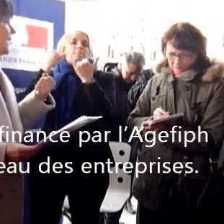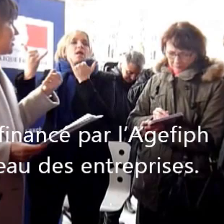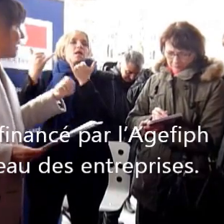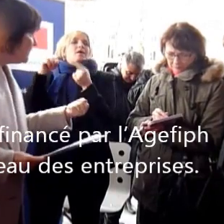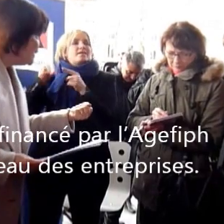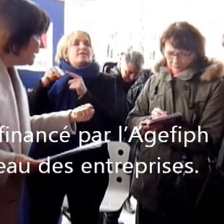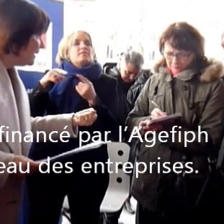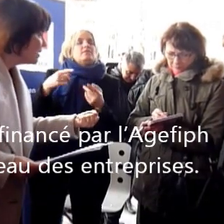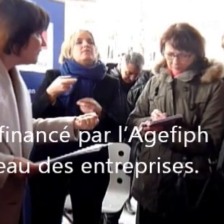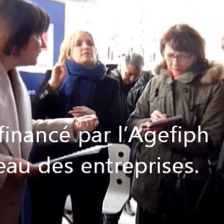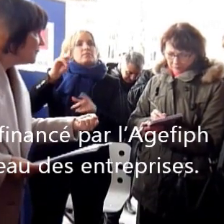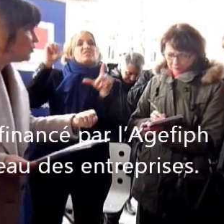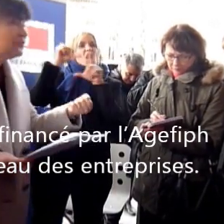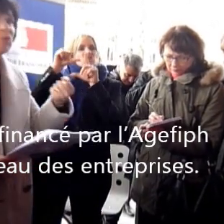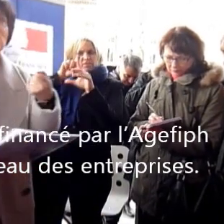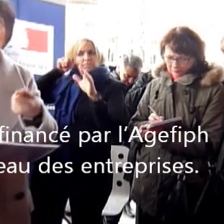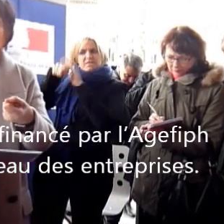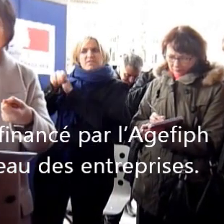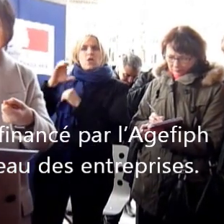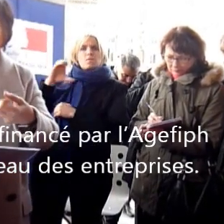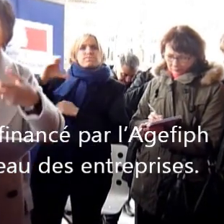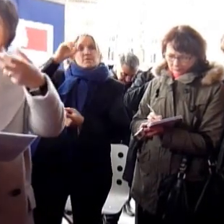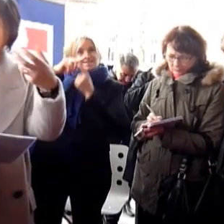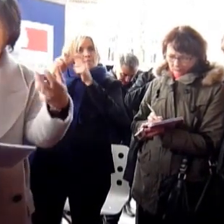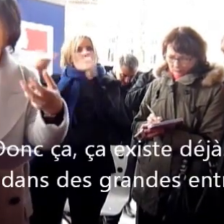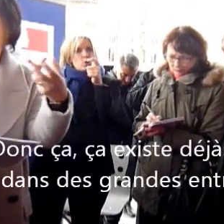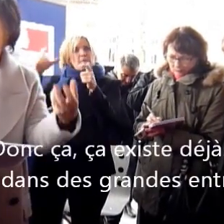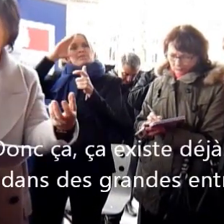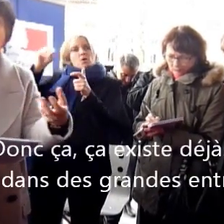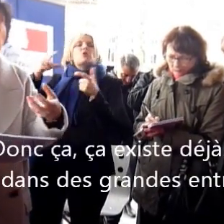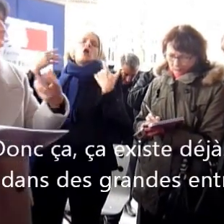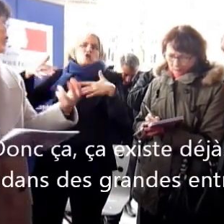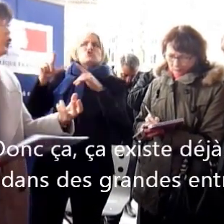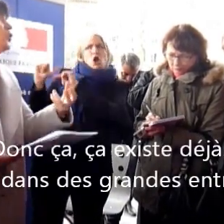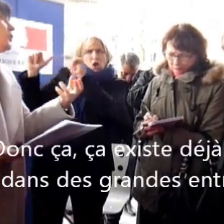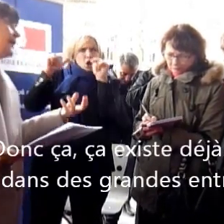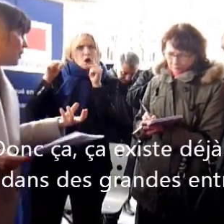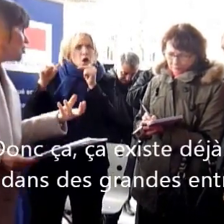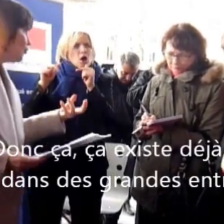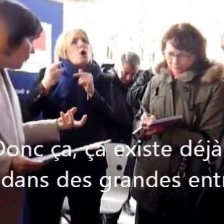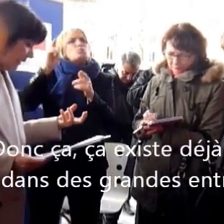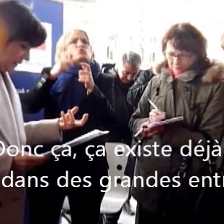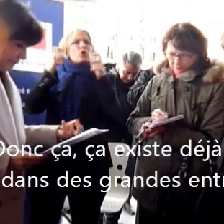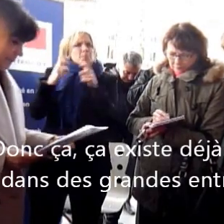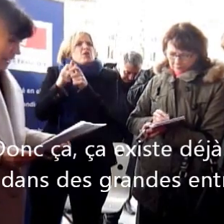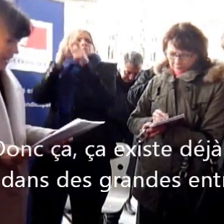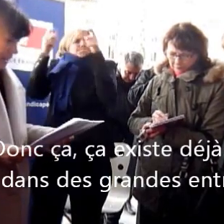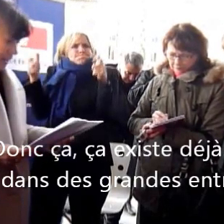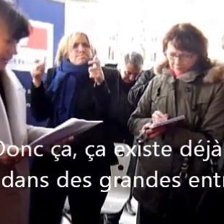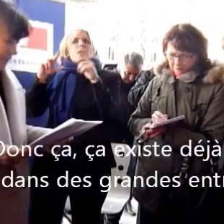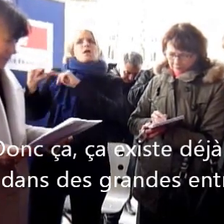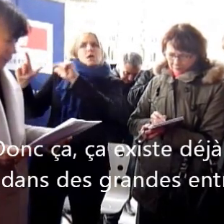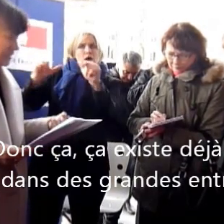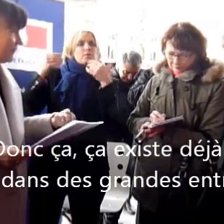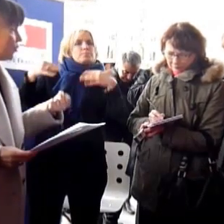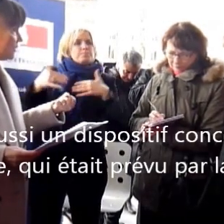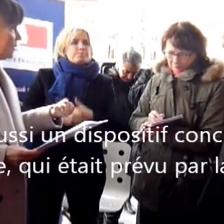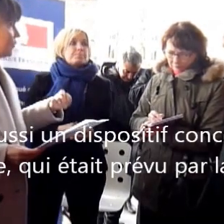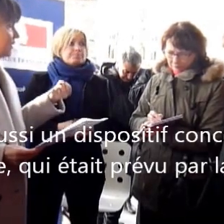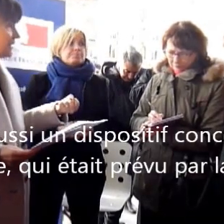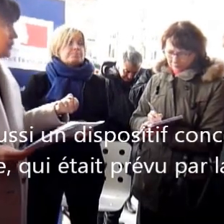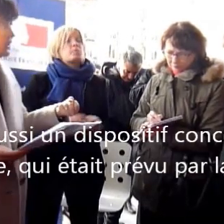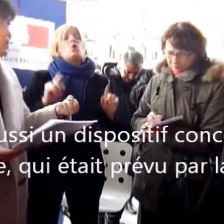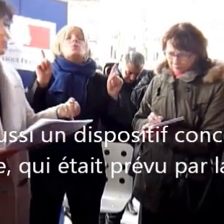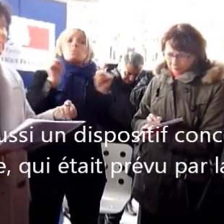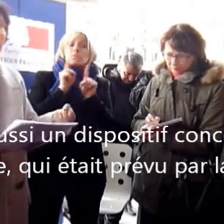c'est financé par la GFI au niveau des entreprises. Donc ça existe déjà, surtout dans des grandes entreprises. Nous avons